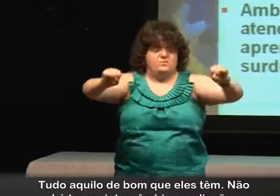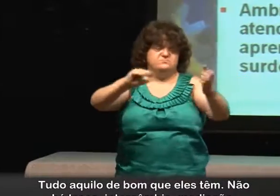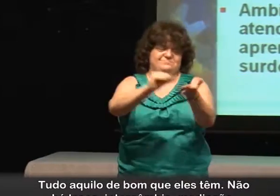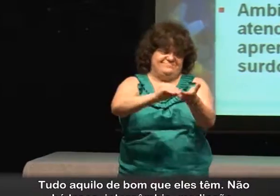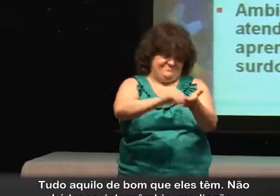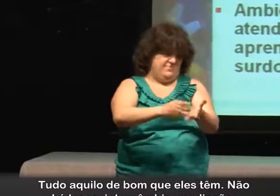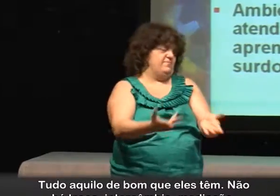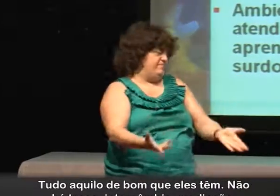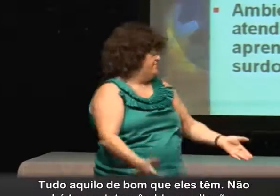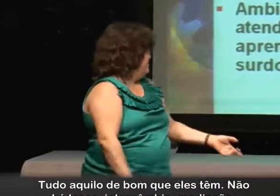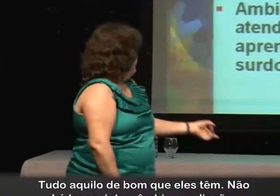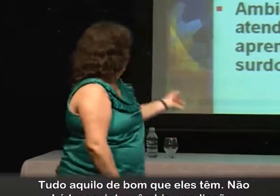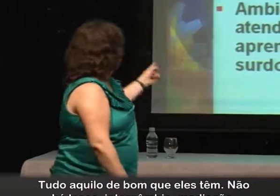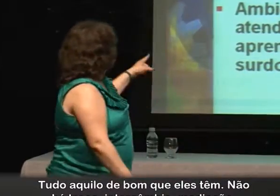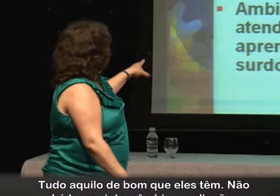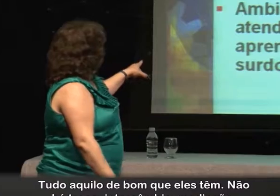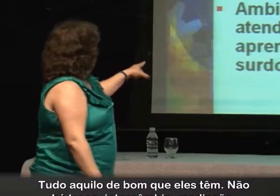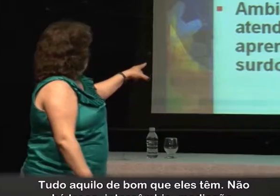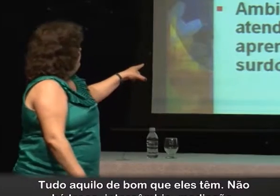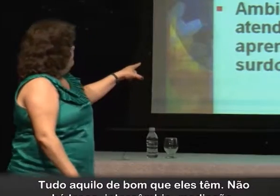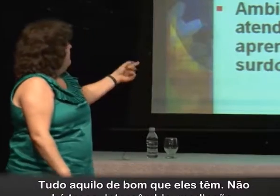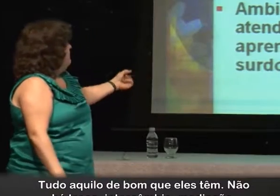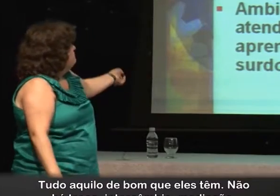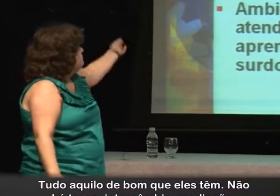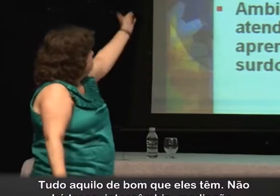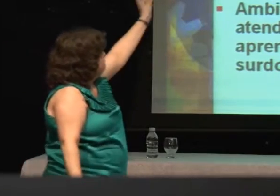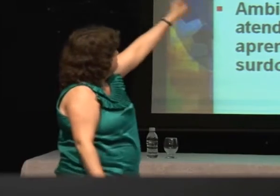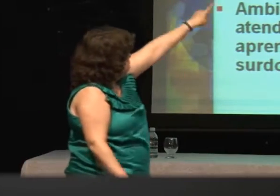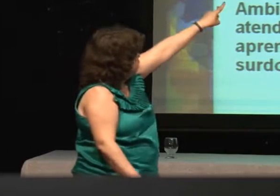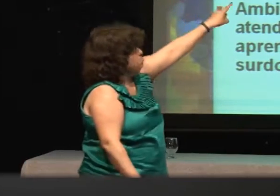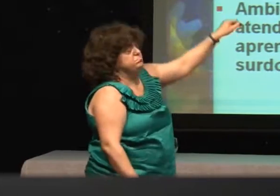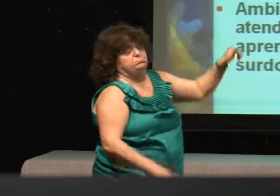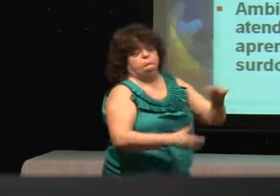troca, não há intercâmbio, não há mediação.